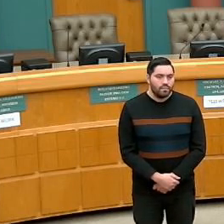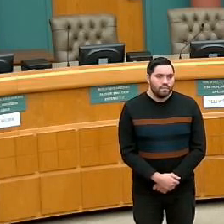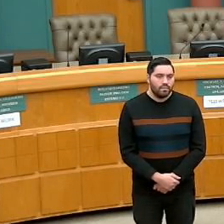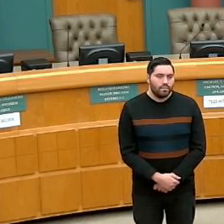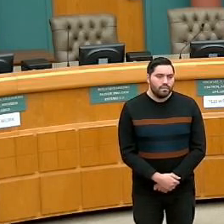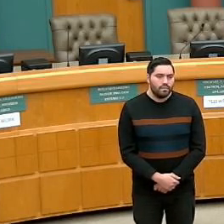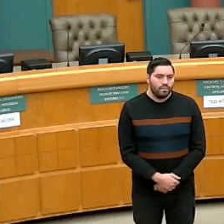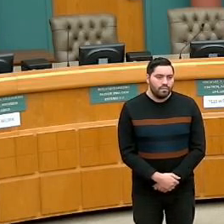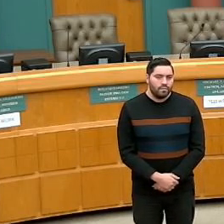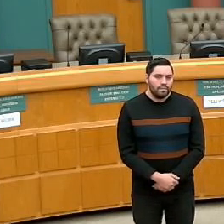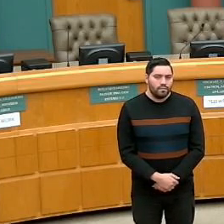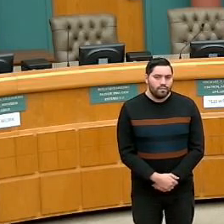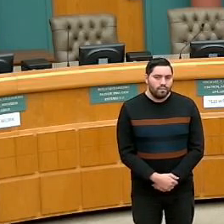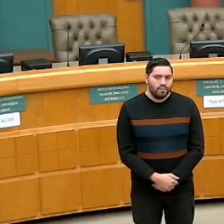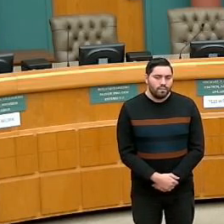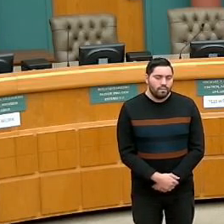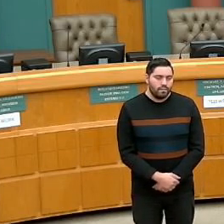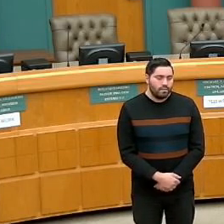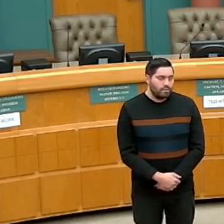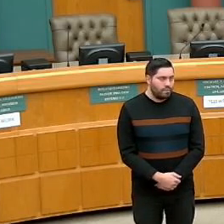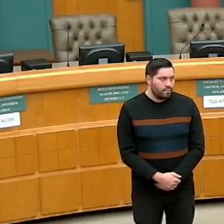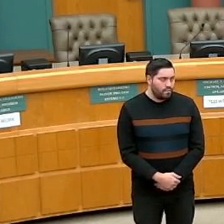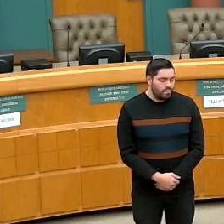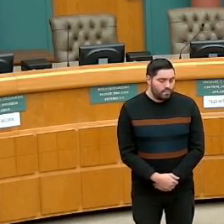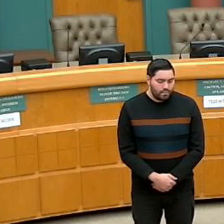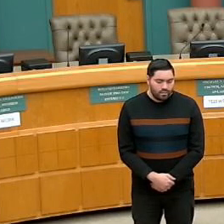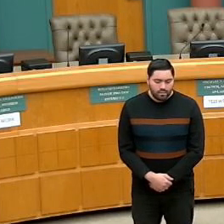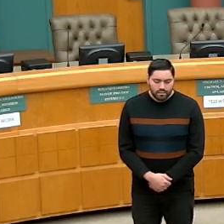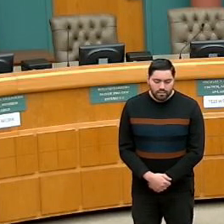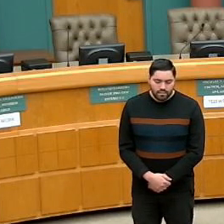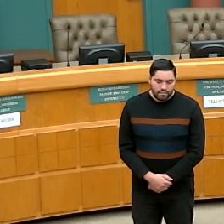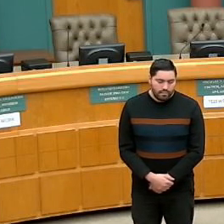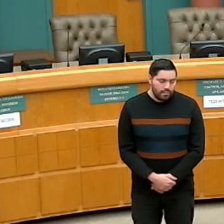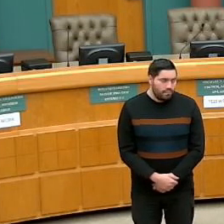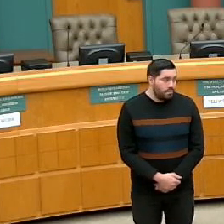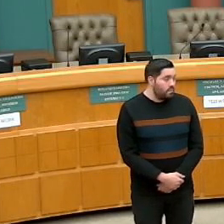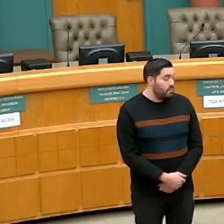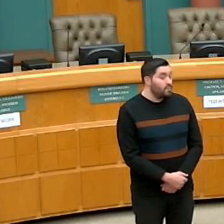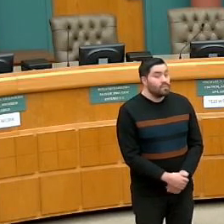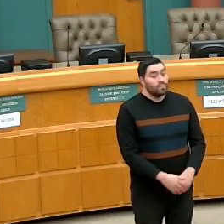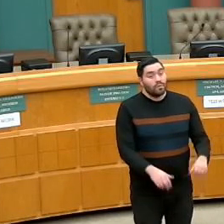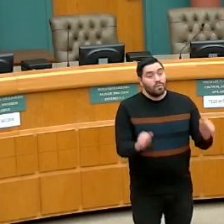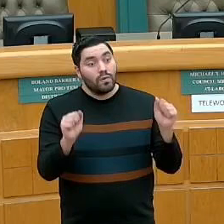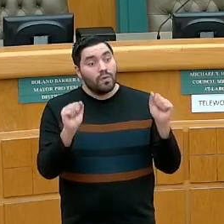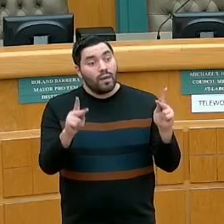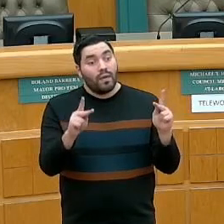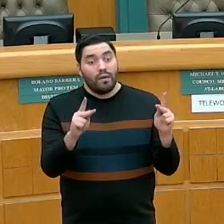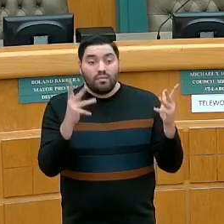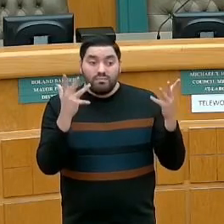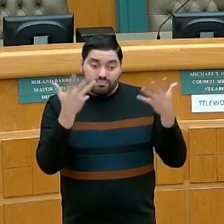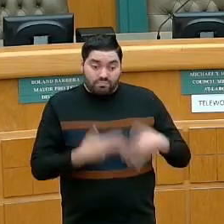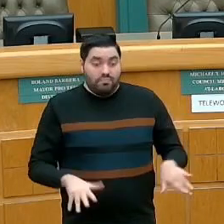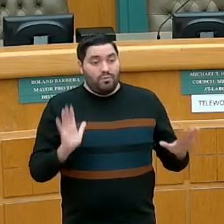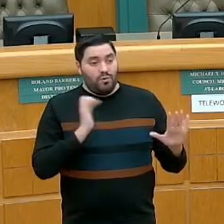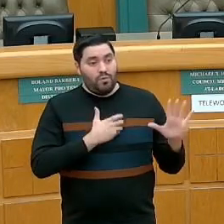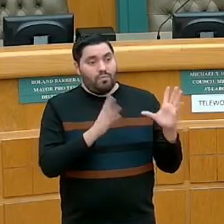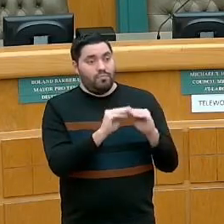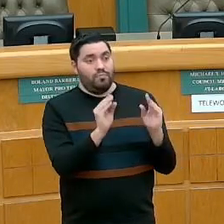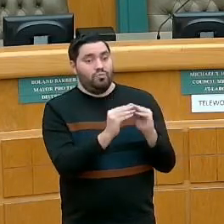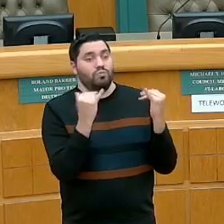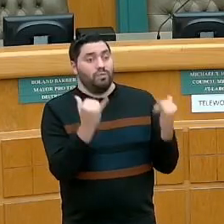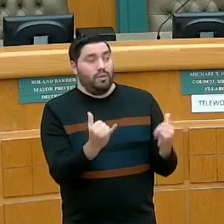actualizado en cuanto recibamos cada cifra por cada zona postal. Okay, that concludes our briefing for